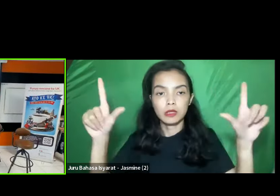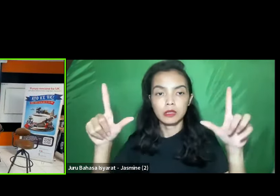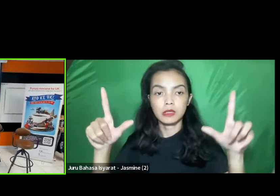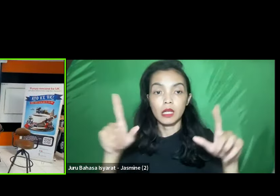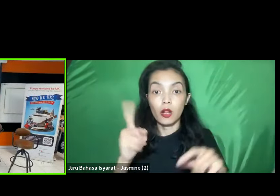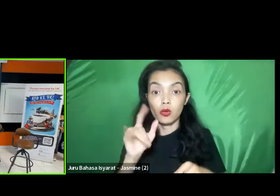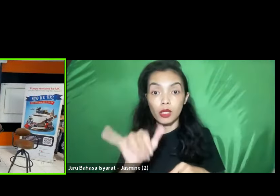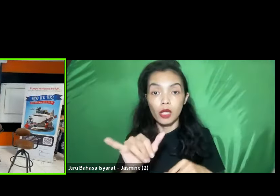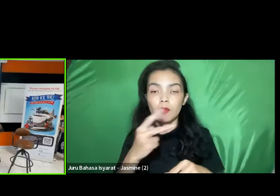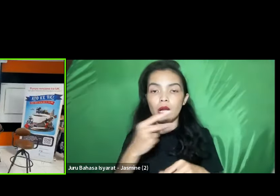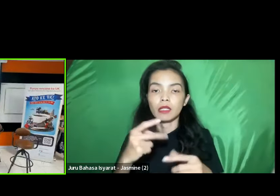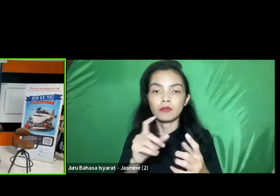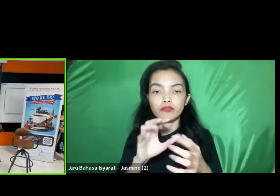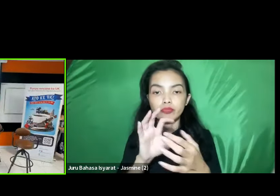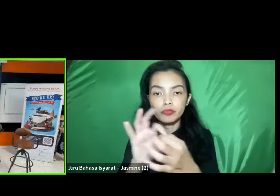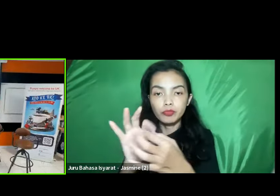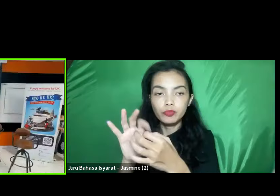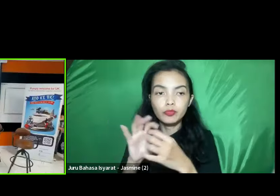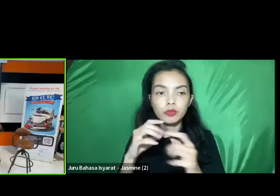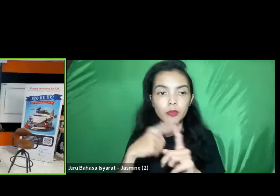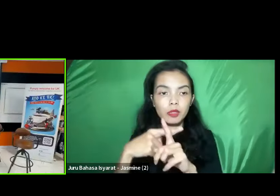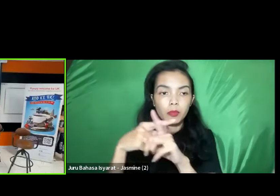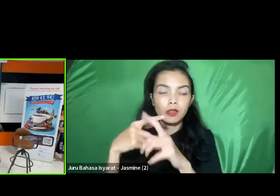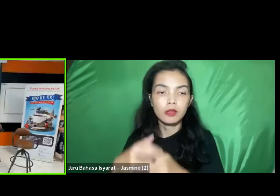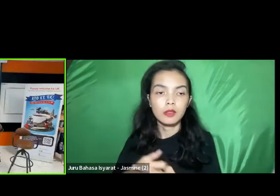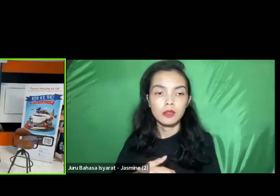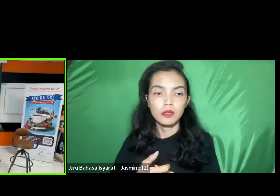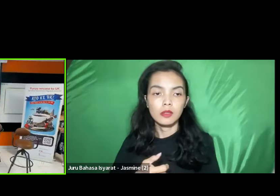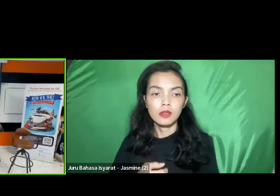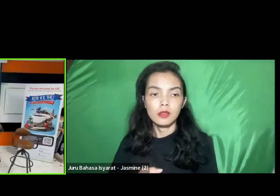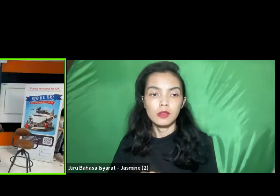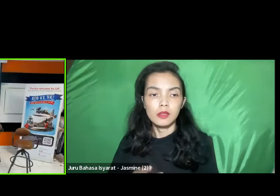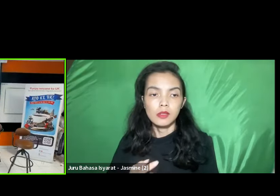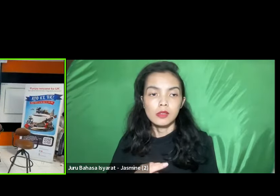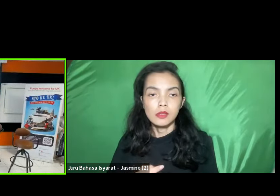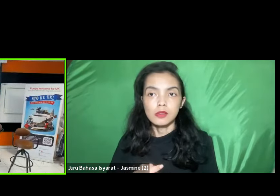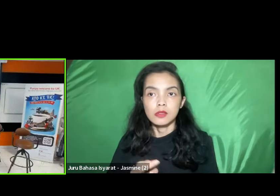Network Oh I ini panelis kita silakan